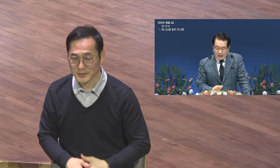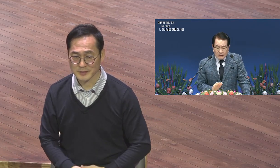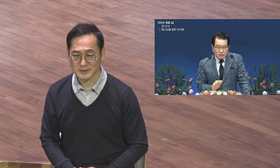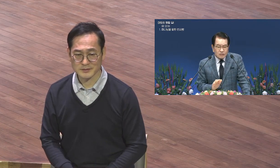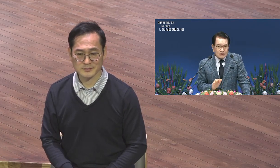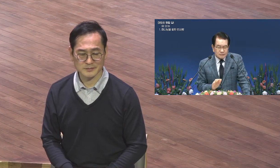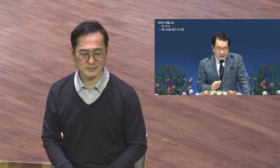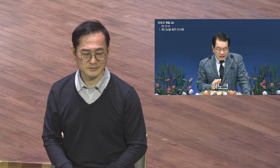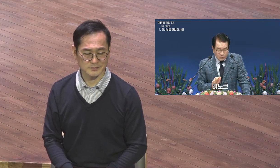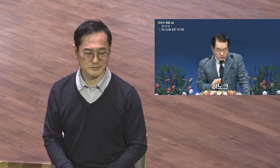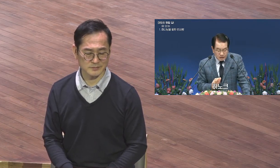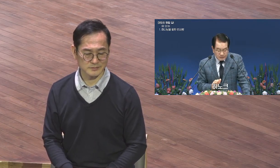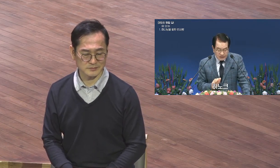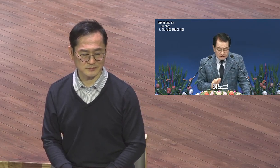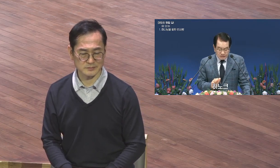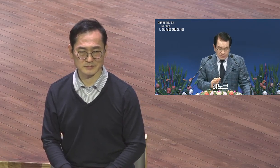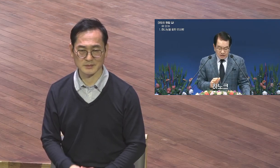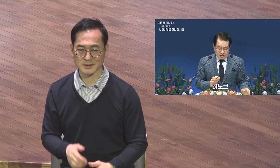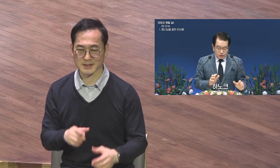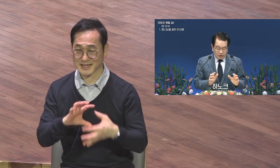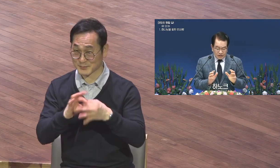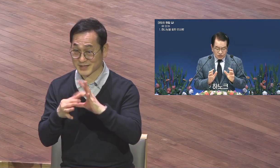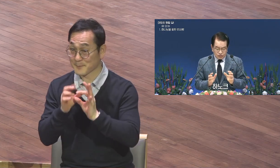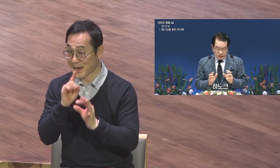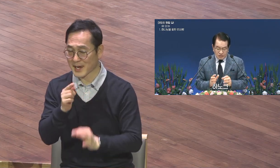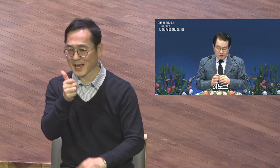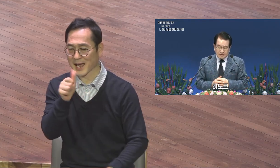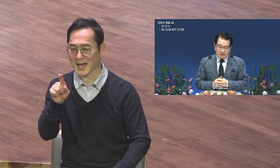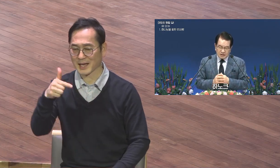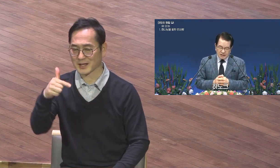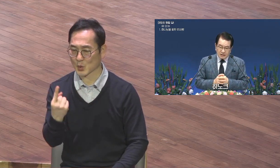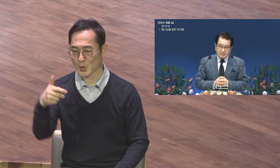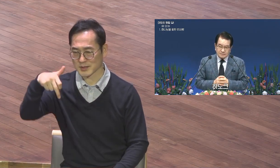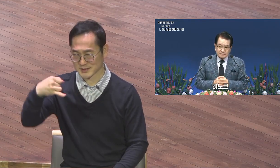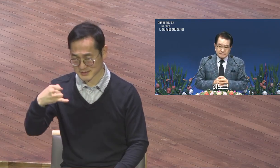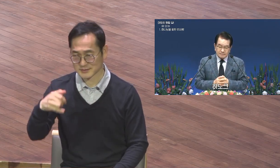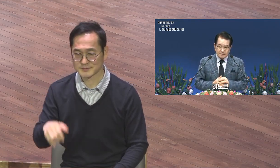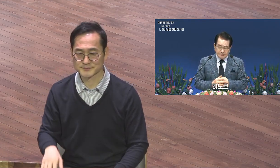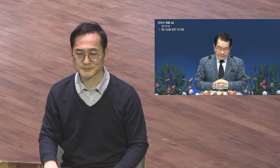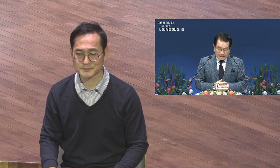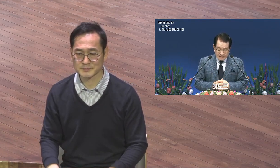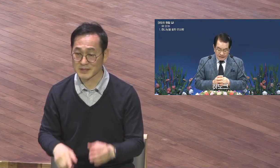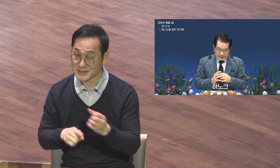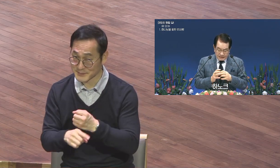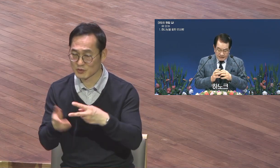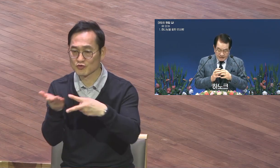말로 하노크랍니다. 하노크란 말은 두 가지 중요한 의미가 있어요. 첫째는